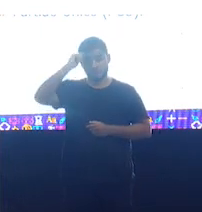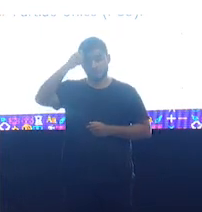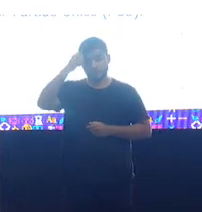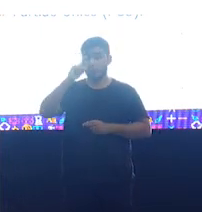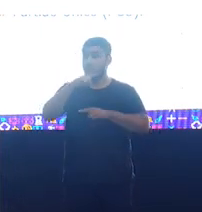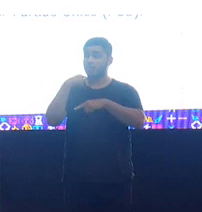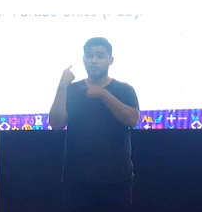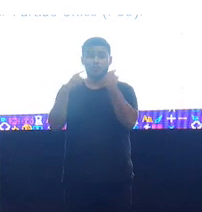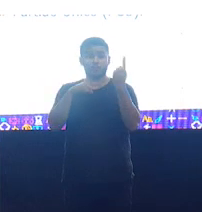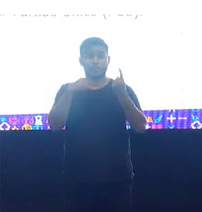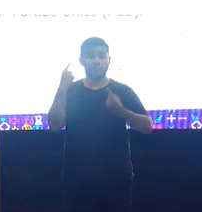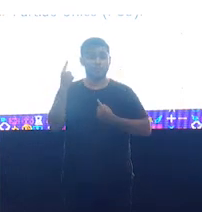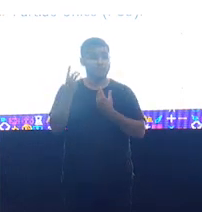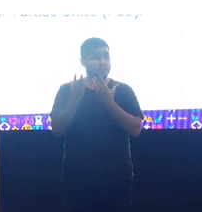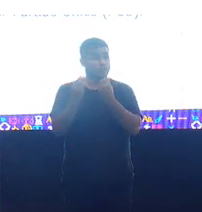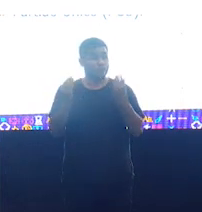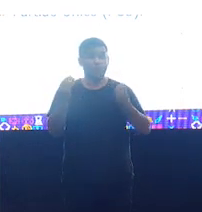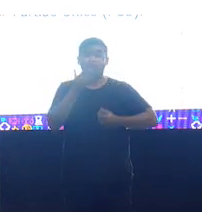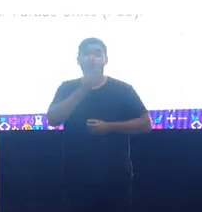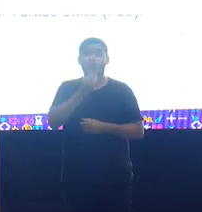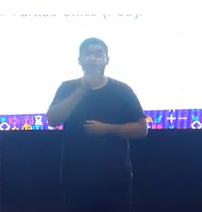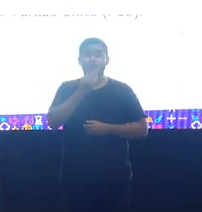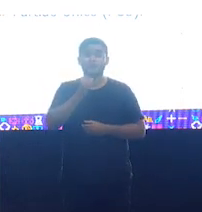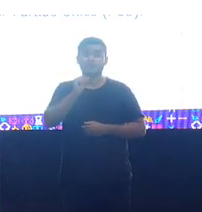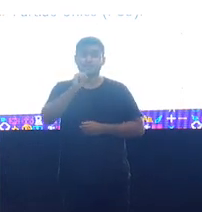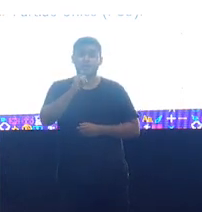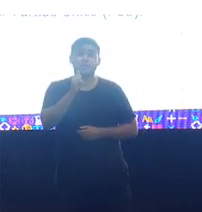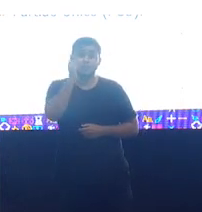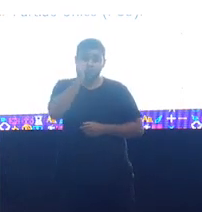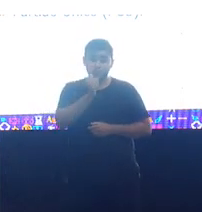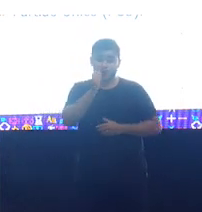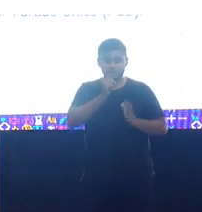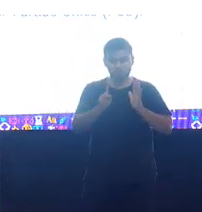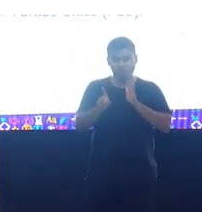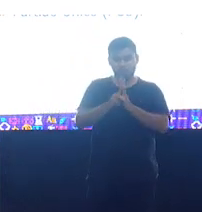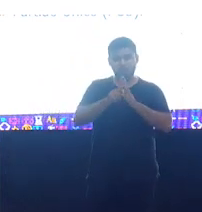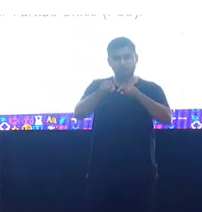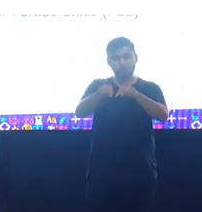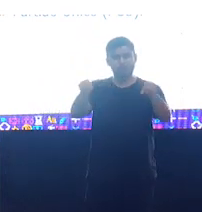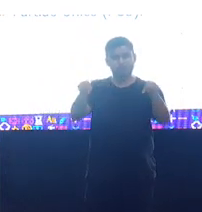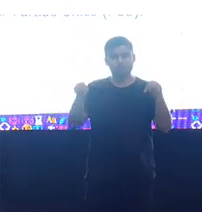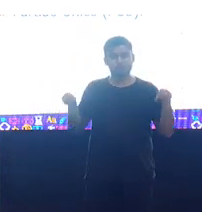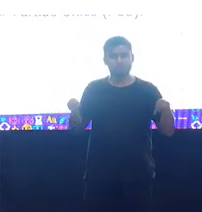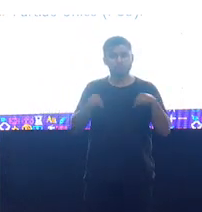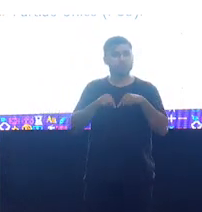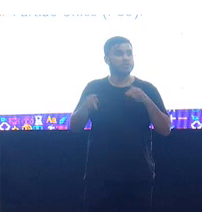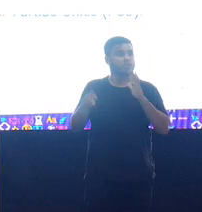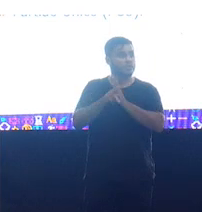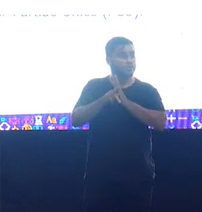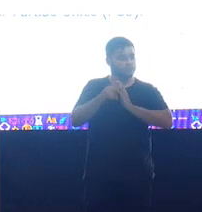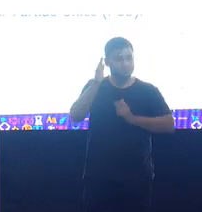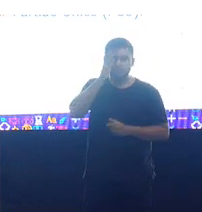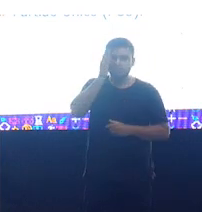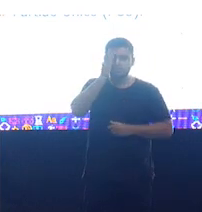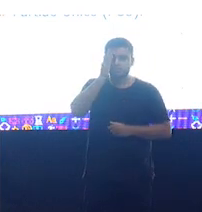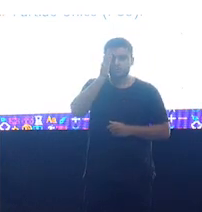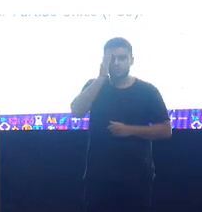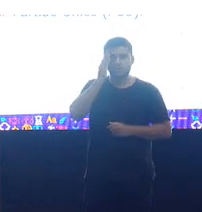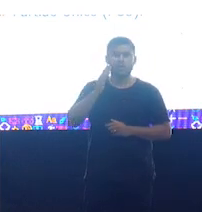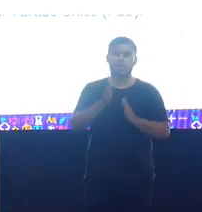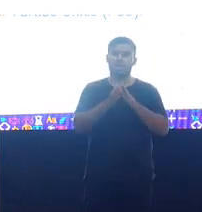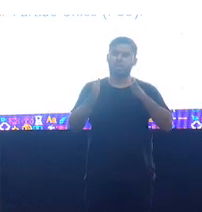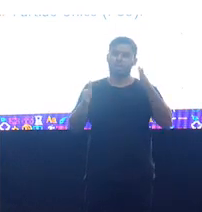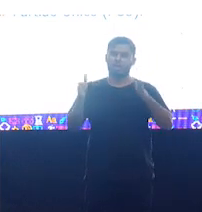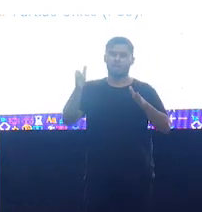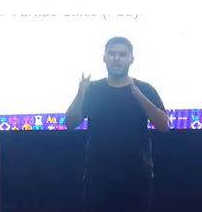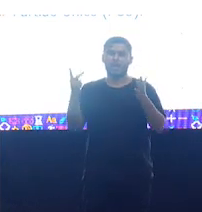Sim, sim. E outra coisa, esse lance de ter propriedade privada sendo mulher não é exclusividade desse